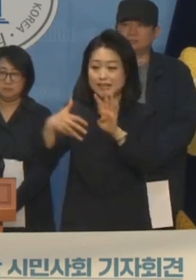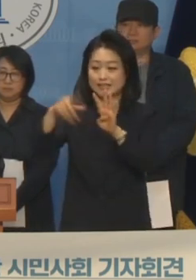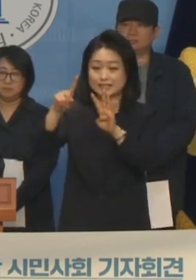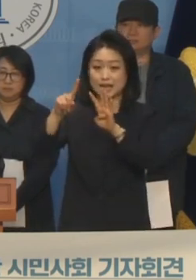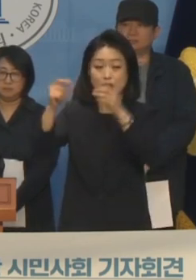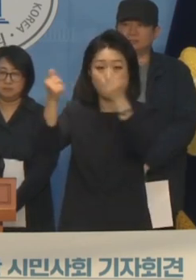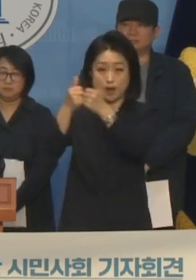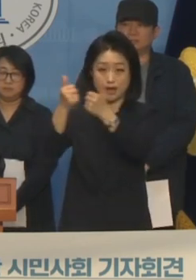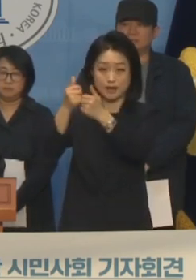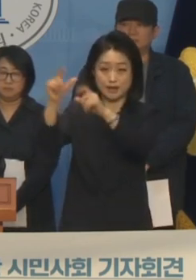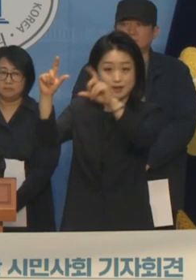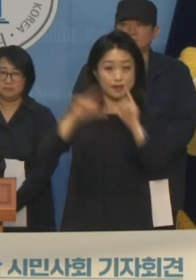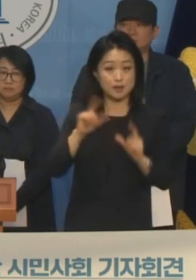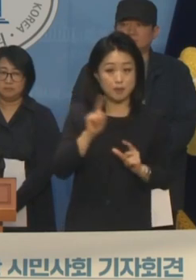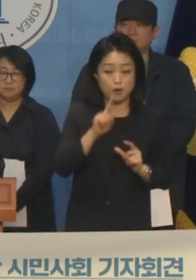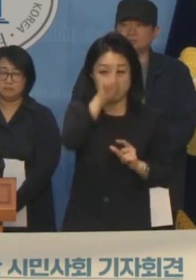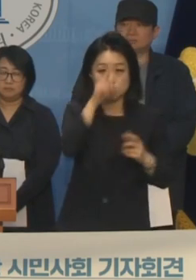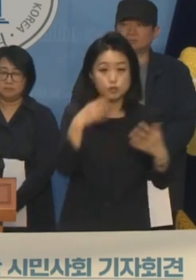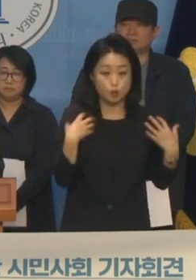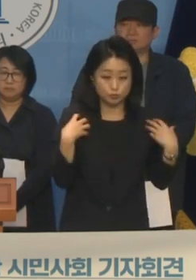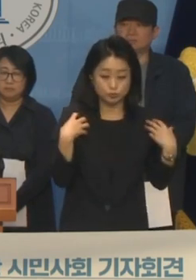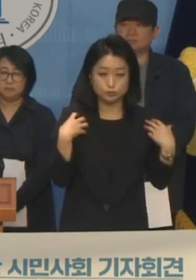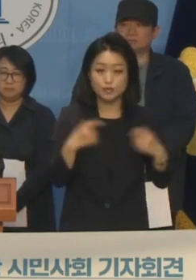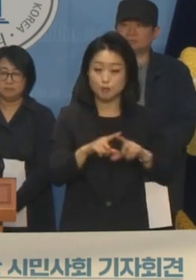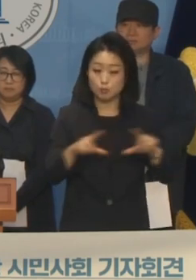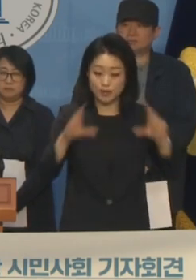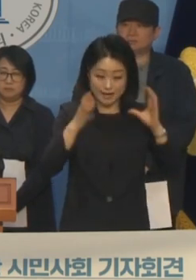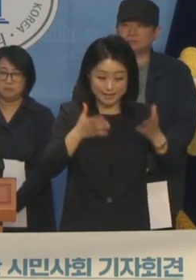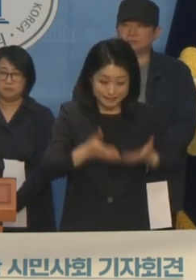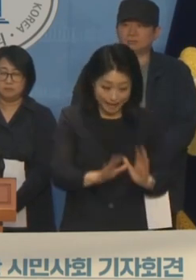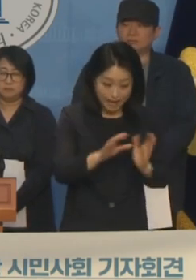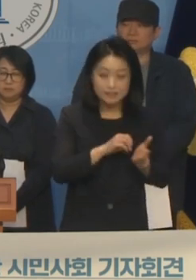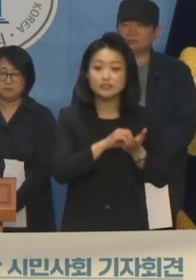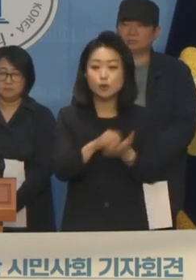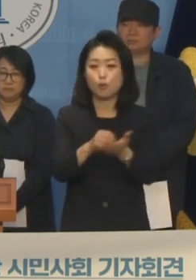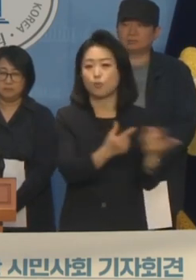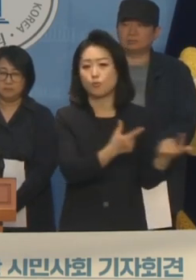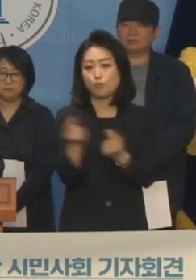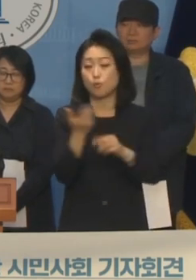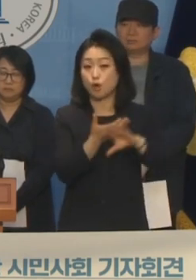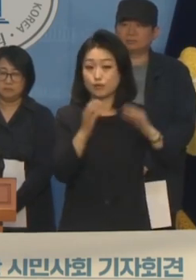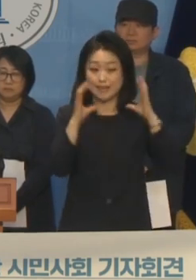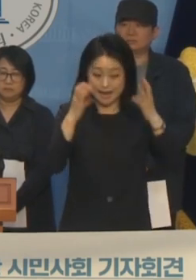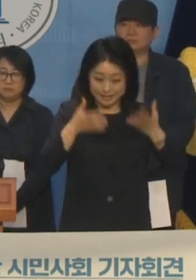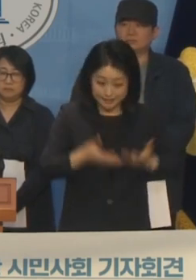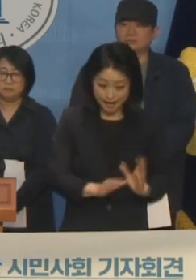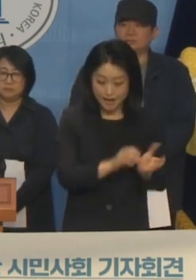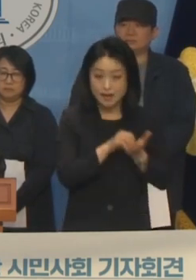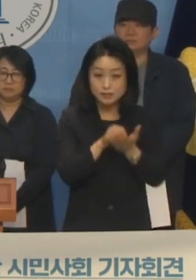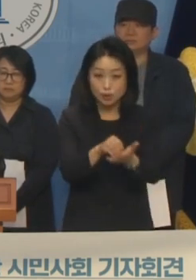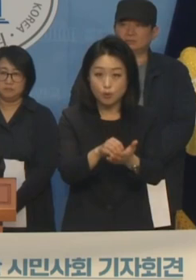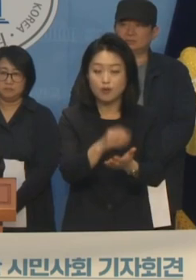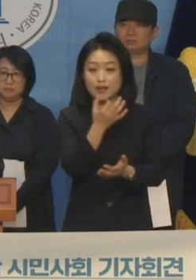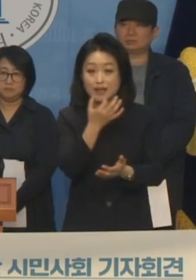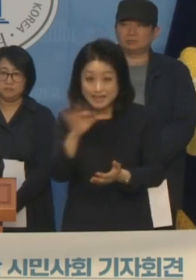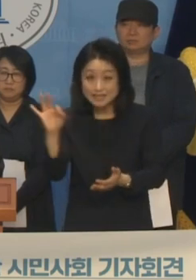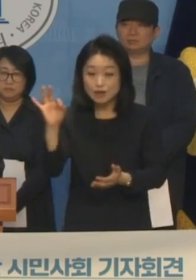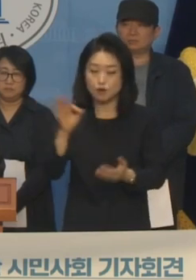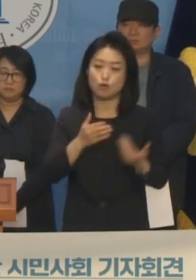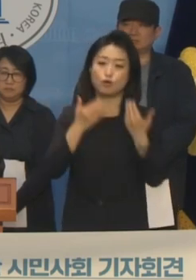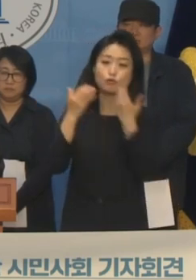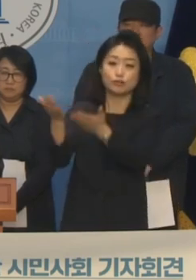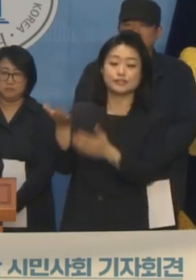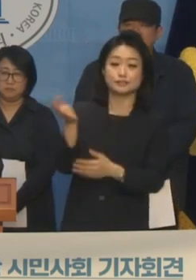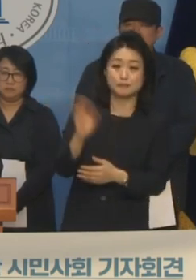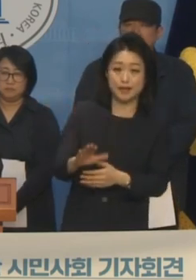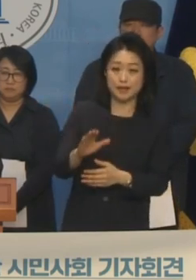대한민국 심의에서 정부는 보편적 출생등록 제도와 외국인 아동의 출생등록 제도 도입을 수용하였습니다.